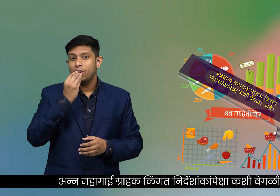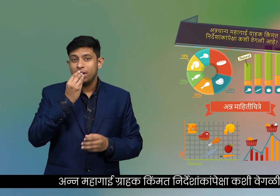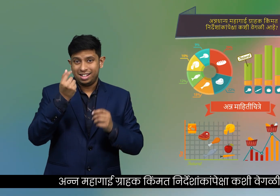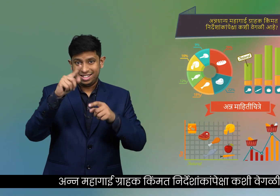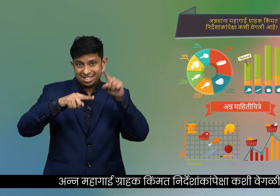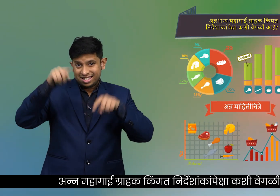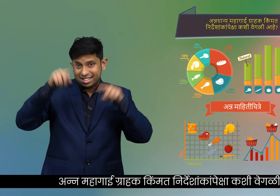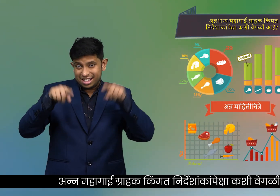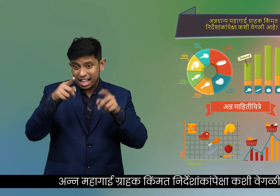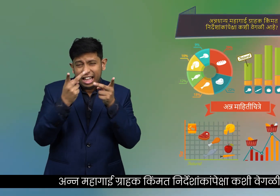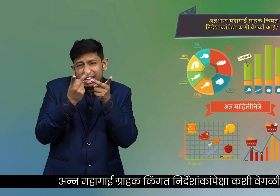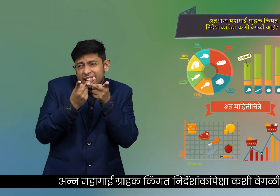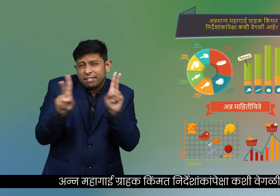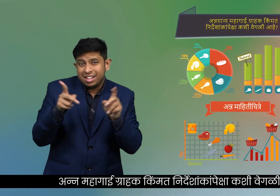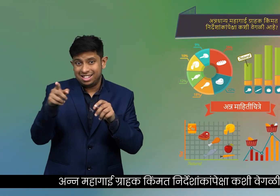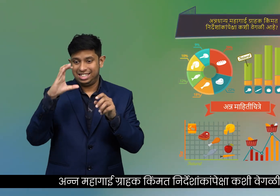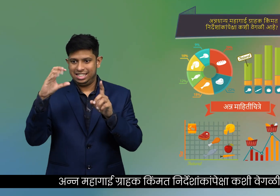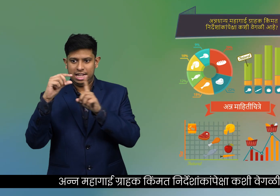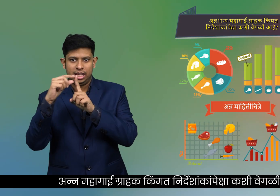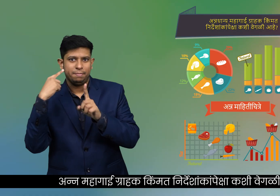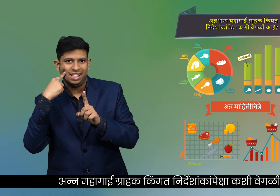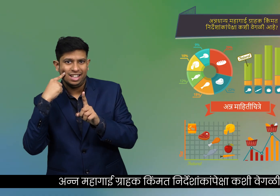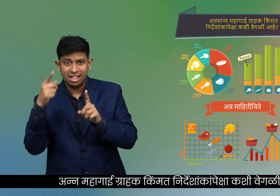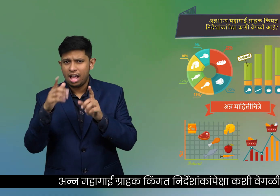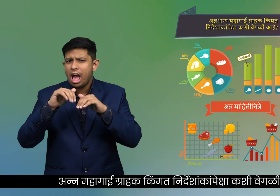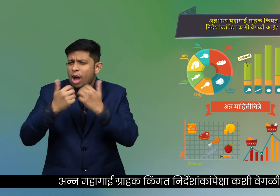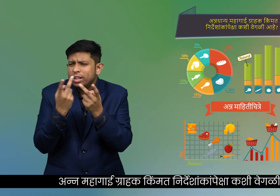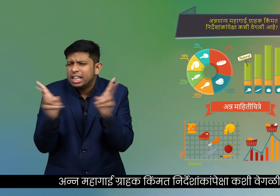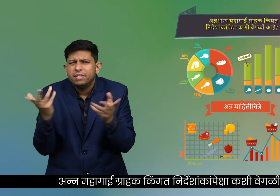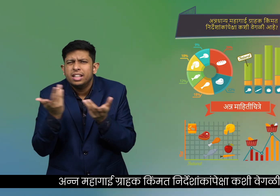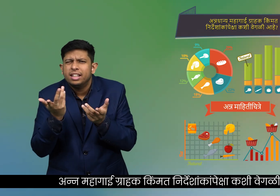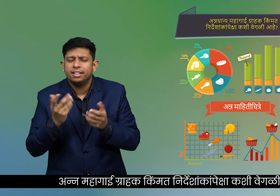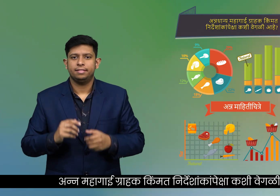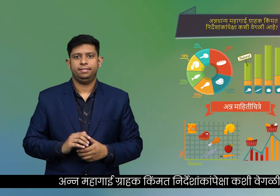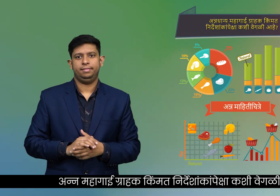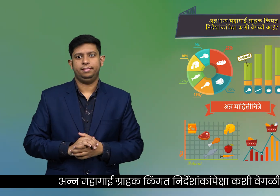अन्न महागाई ग्राहक किंमती निर्देशकांपेक्षा कशी वेगळी आहे?